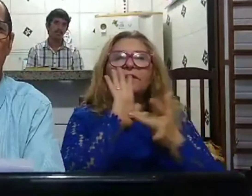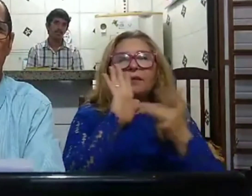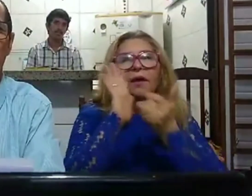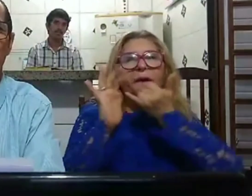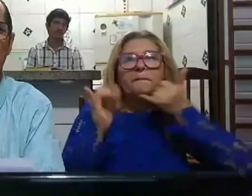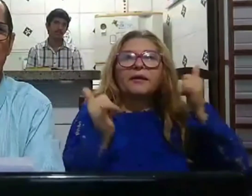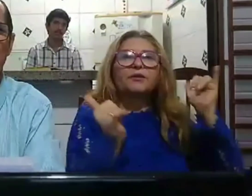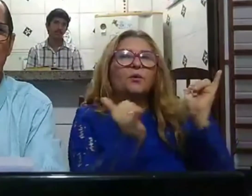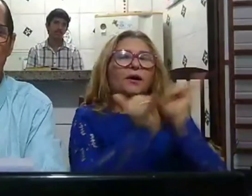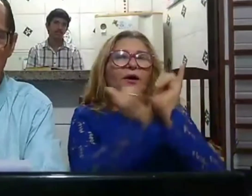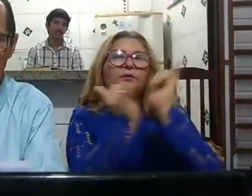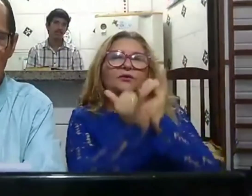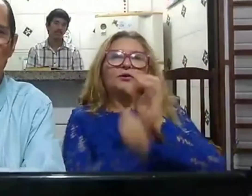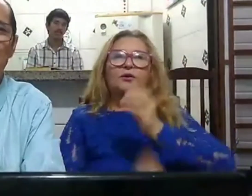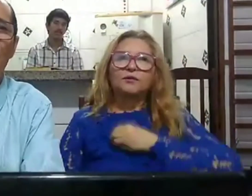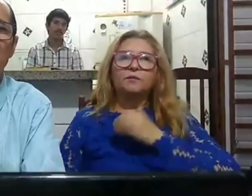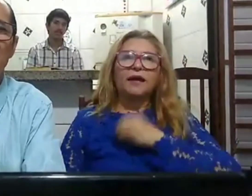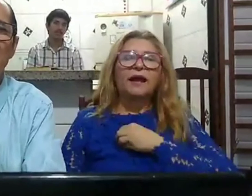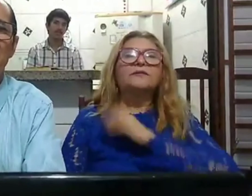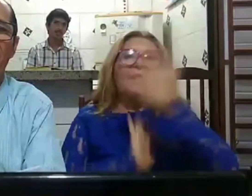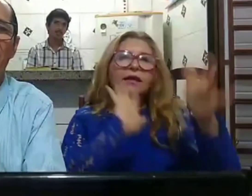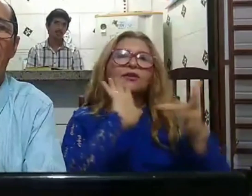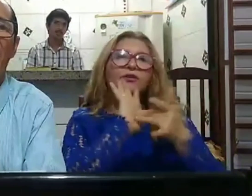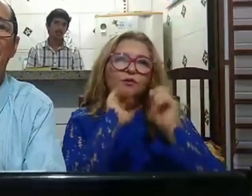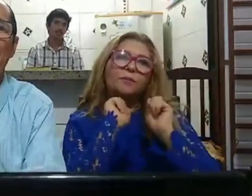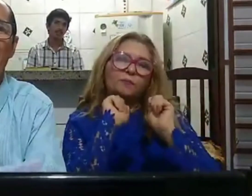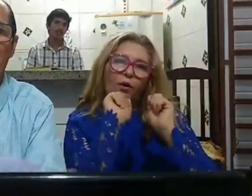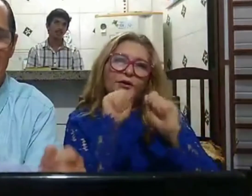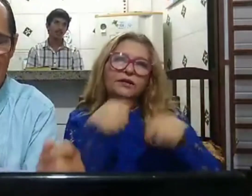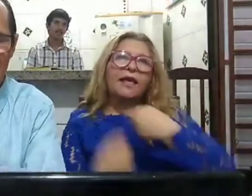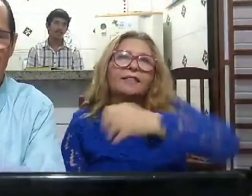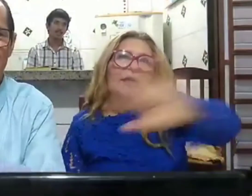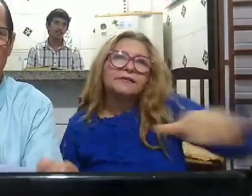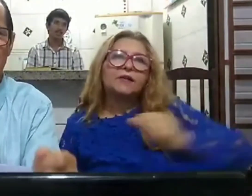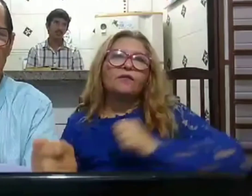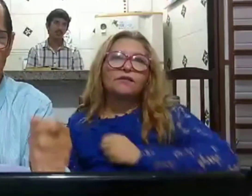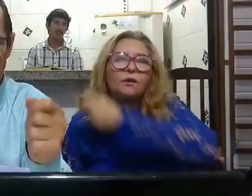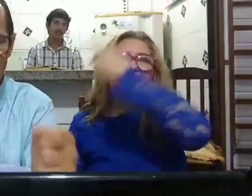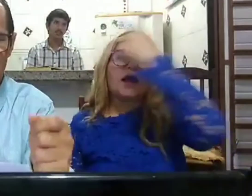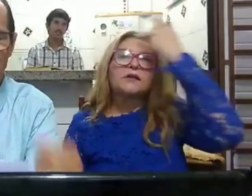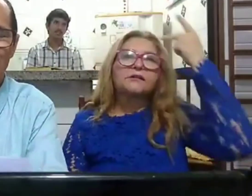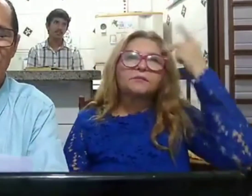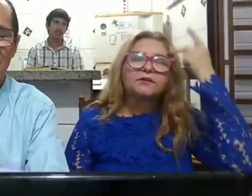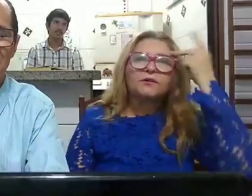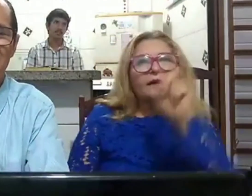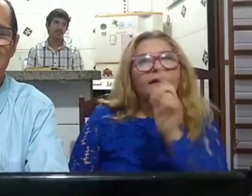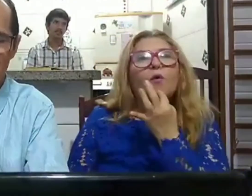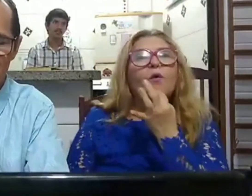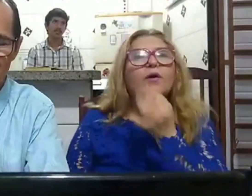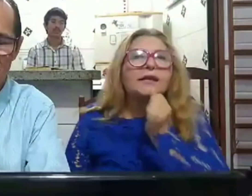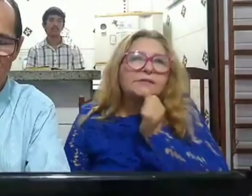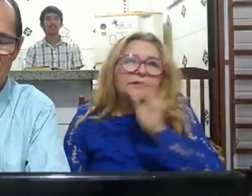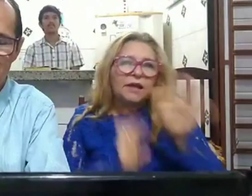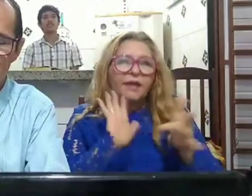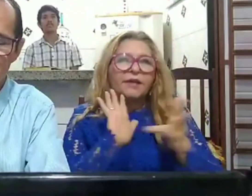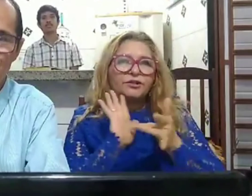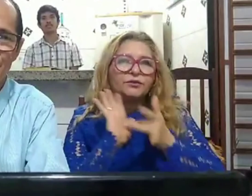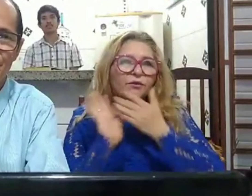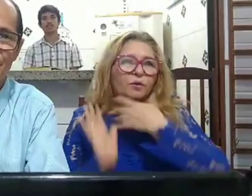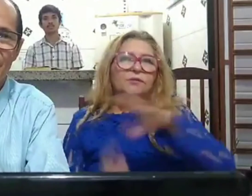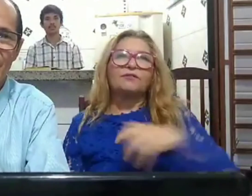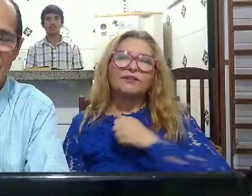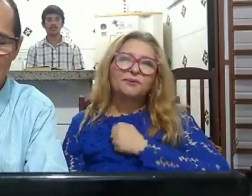nossos pecados, que Ele pode salvar aquele que ainda não conhece Jesus como